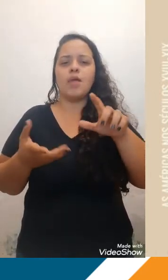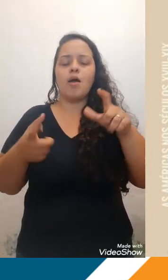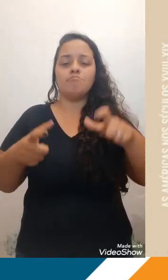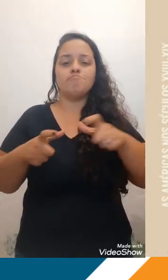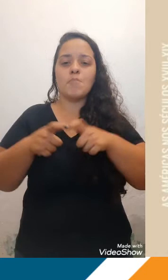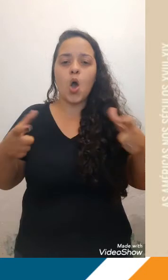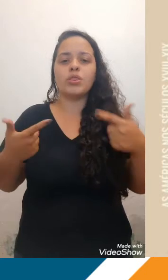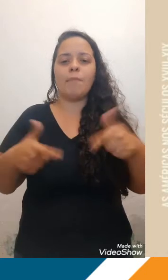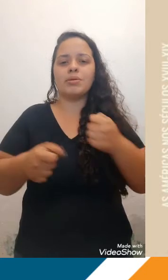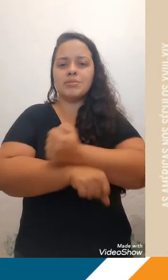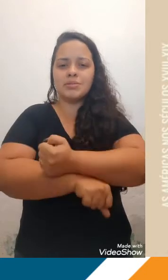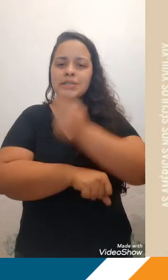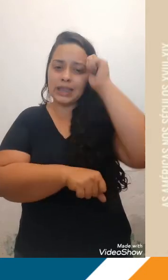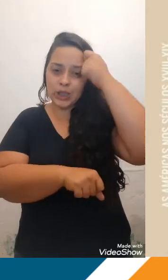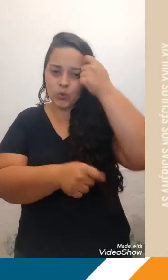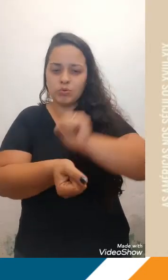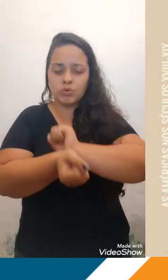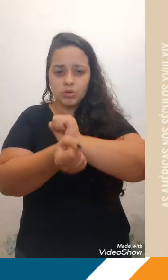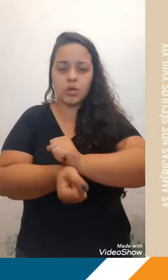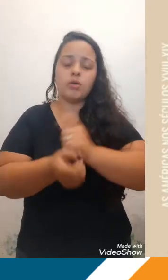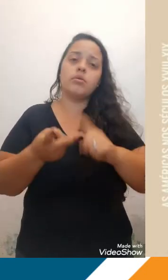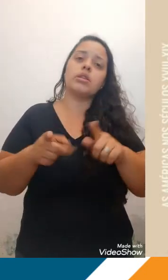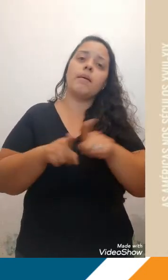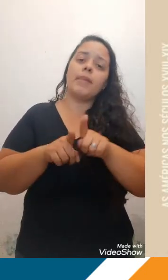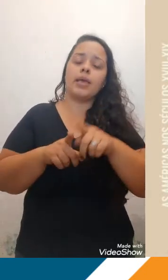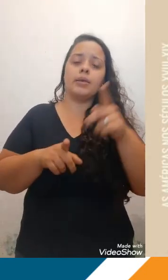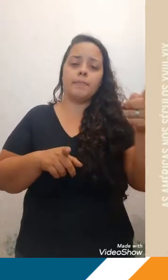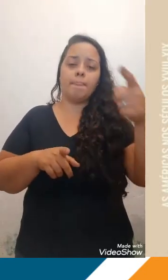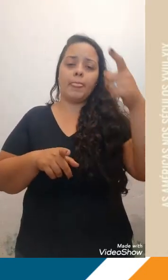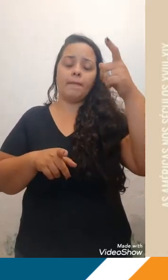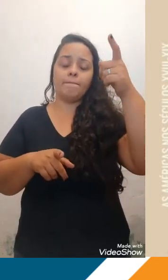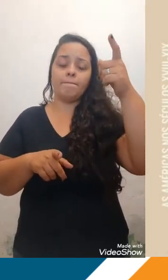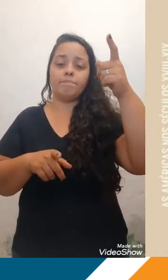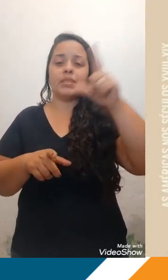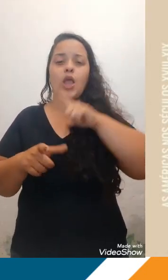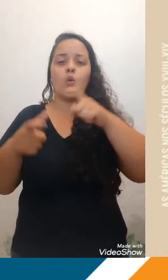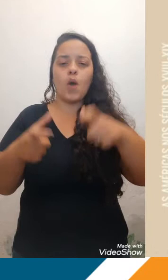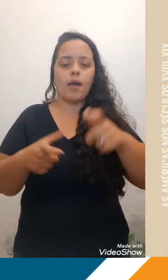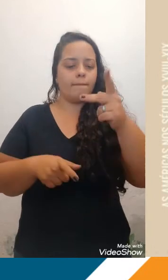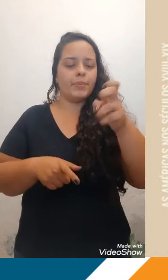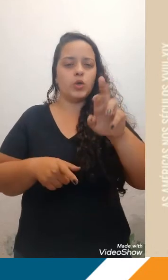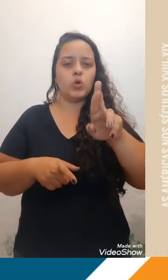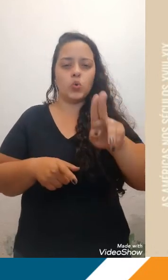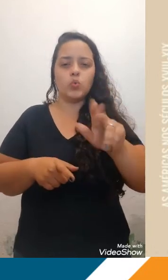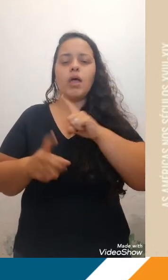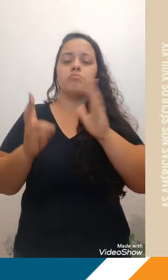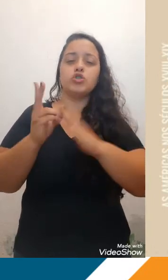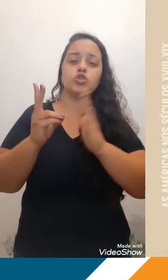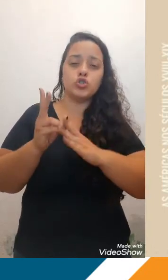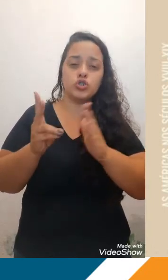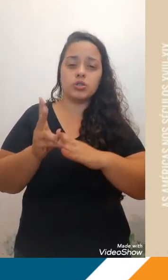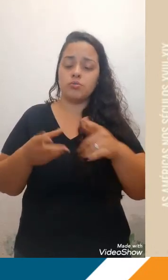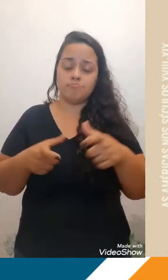obra escravizada africana e territórios como o Peru, que predominava a mão de obra indígena e a população